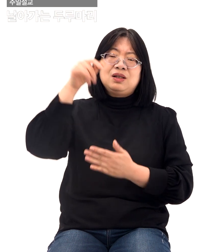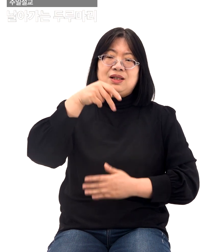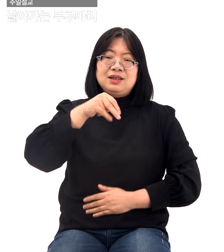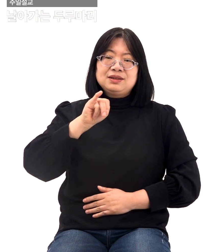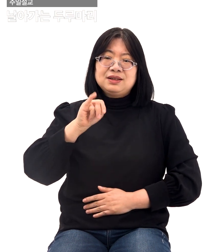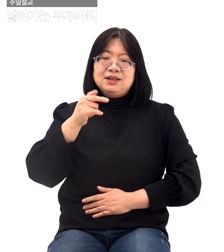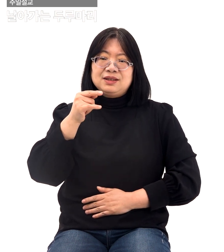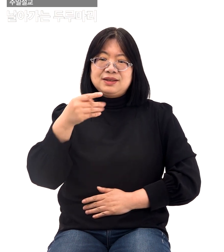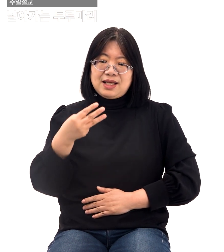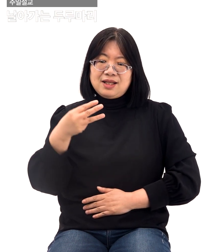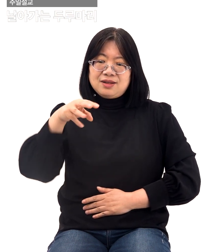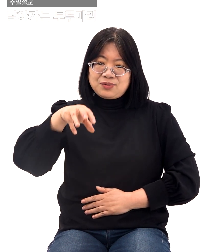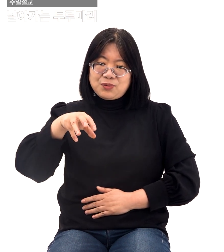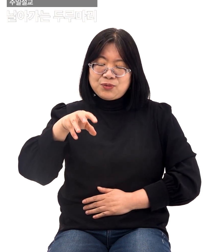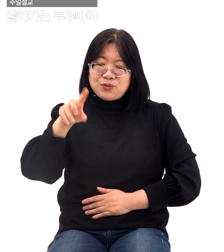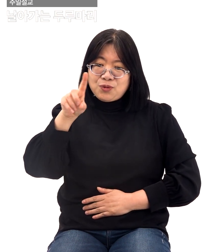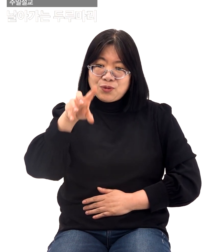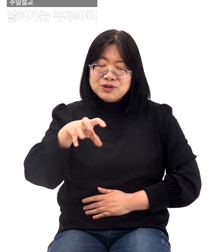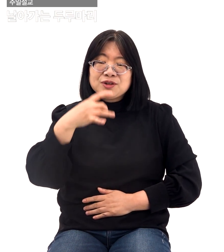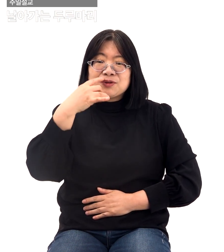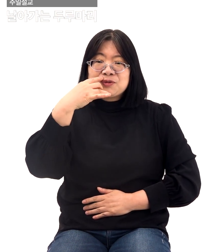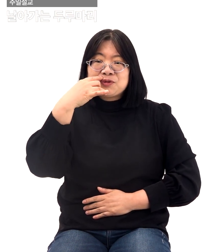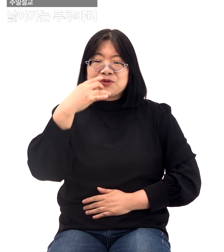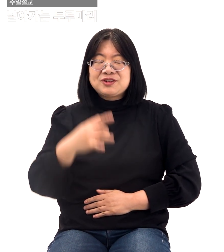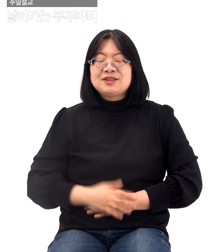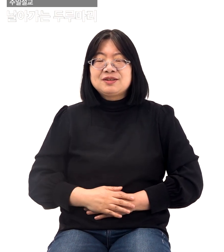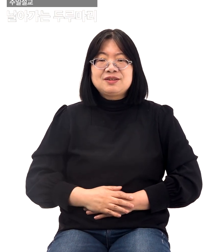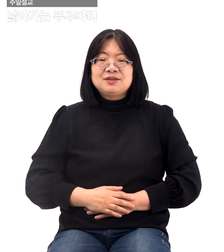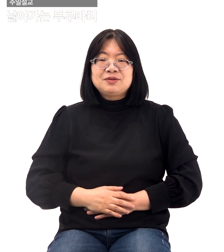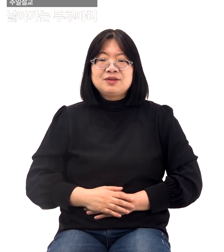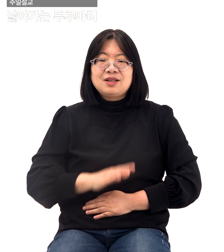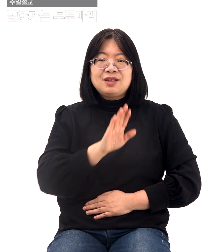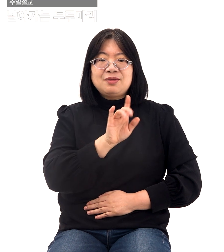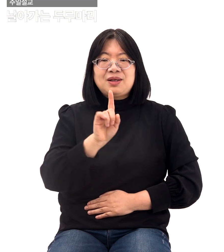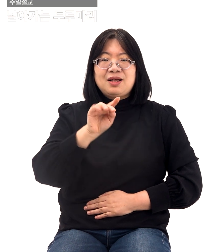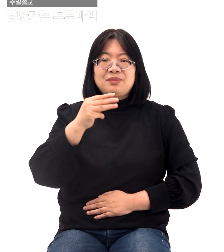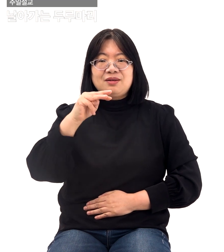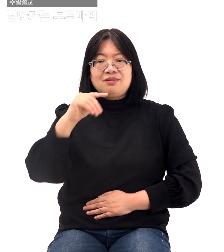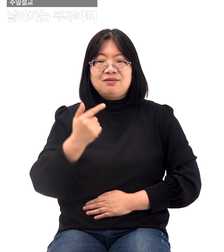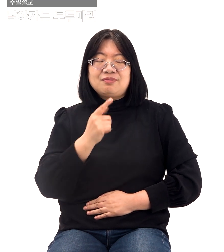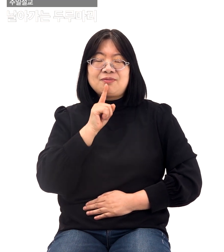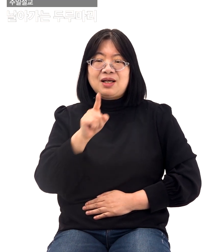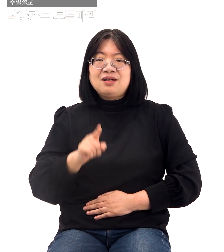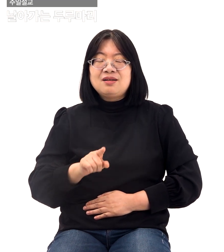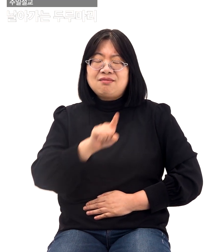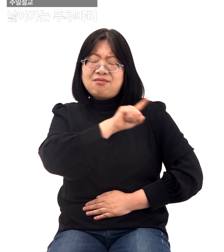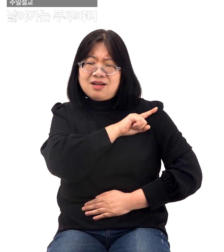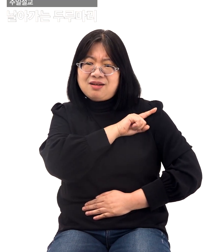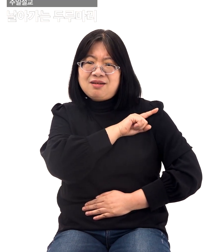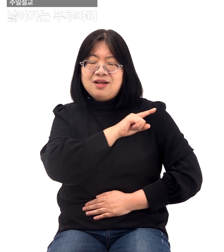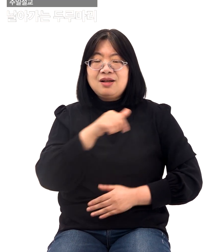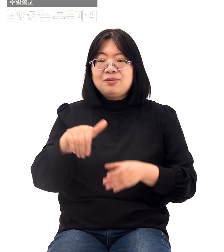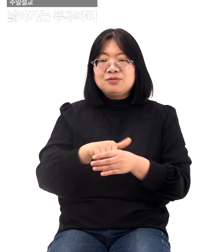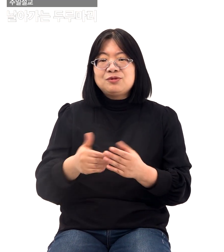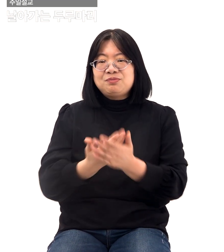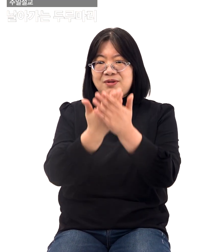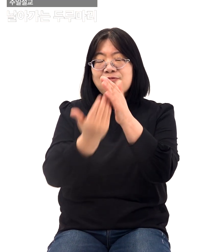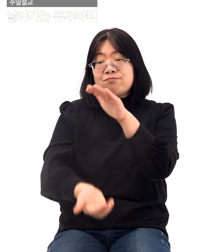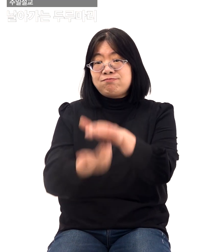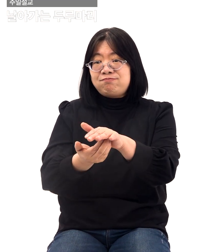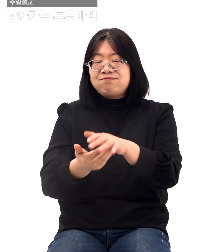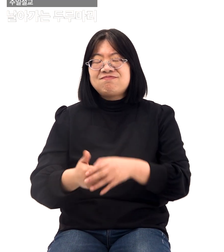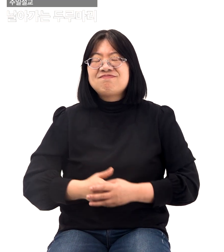시날이라는 데가 도대체 어디냐? 어디 것 같습니까? 바벨론을 얘기합니다. 최고의 문명